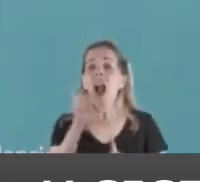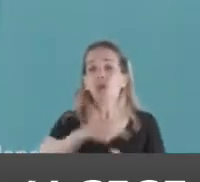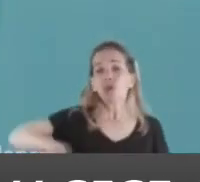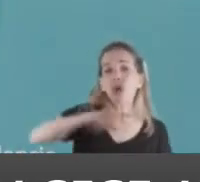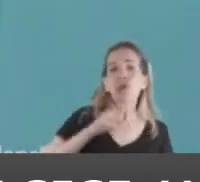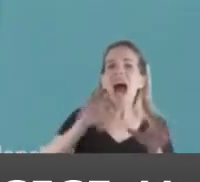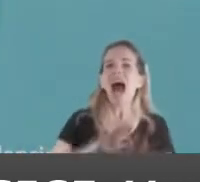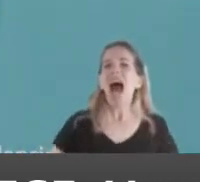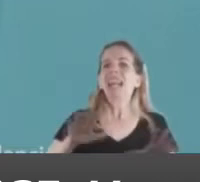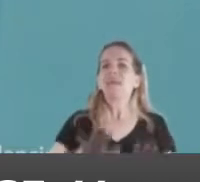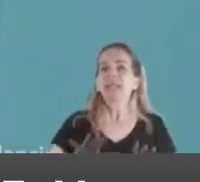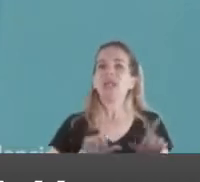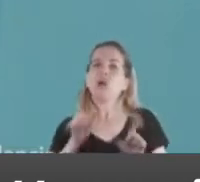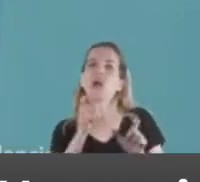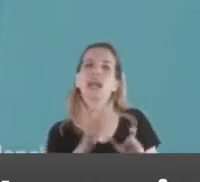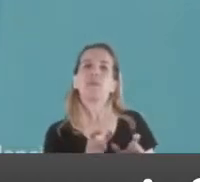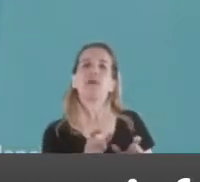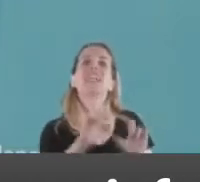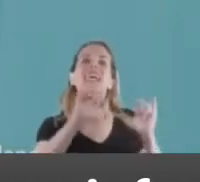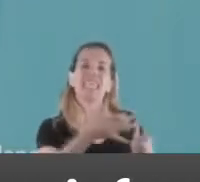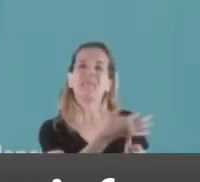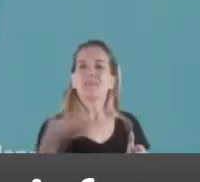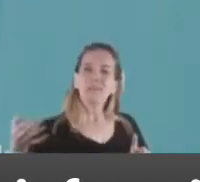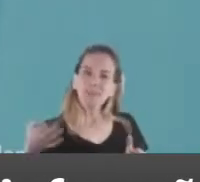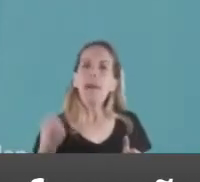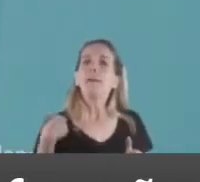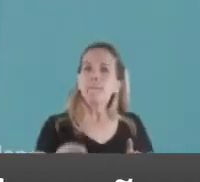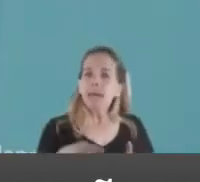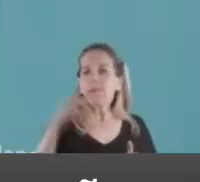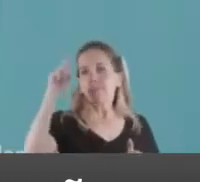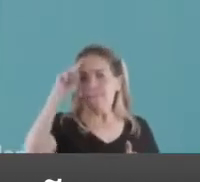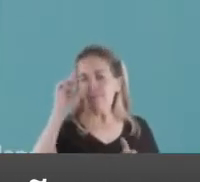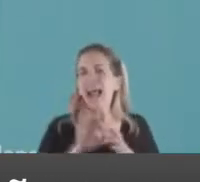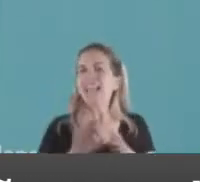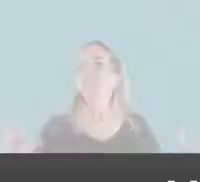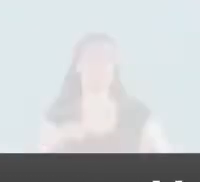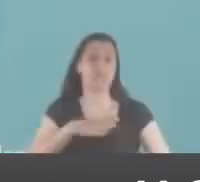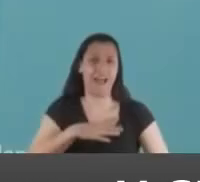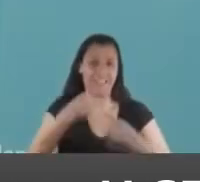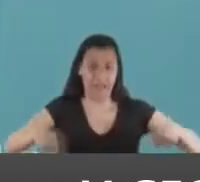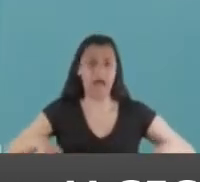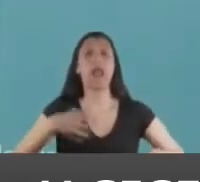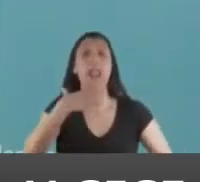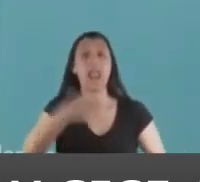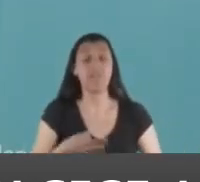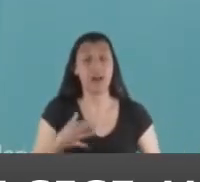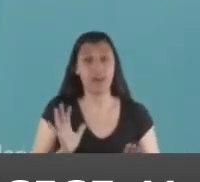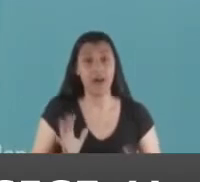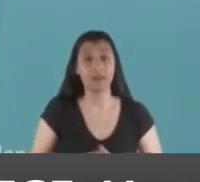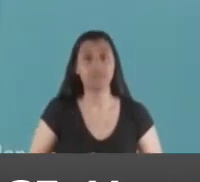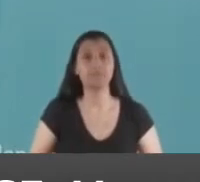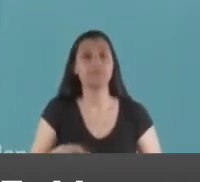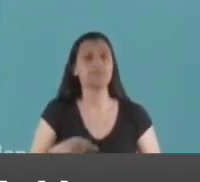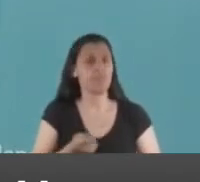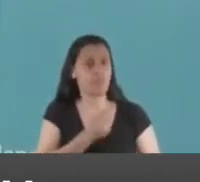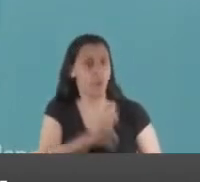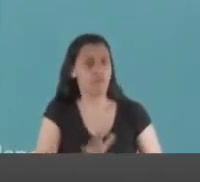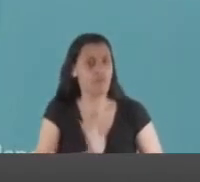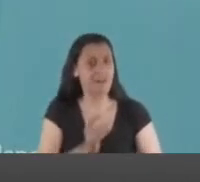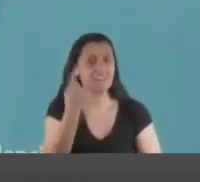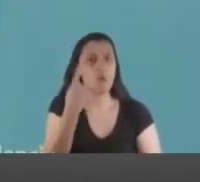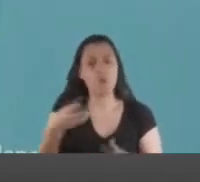haber respondido preguntas de los periodistas, sí, pero somos consecuentes con la libertad de expresión y vamos a seguir respondiéndolas. La verdad es que es muy sencillo